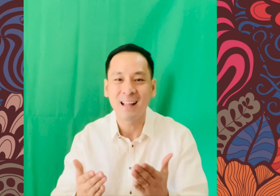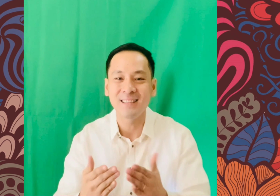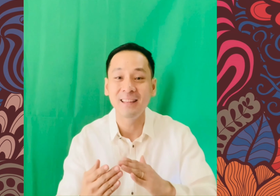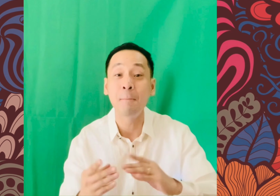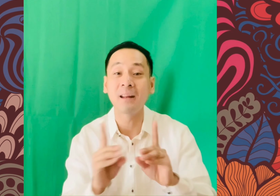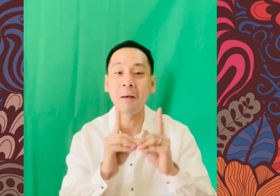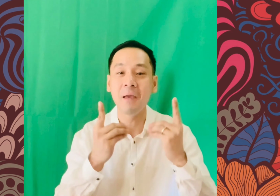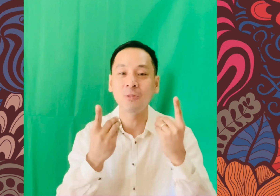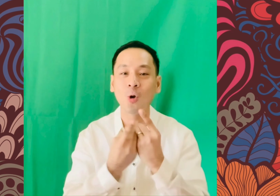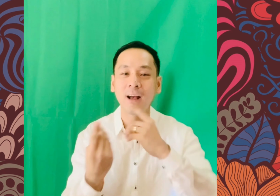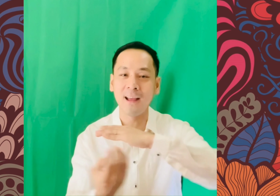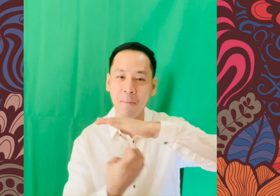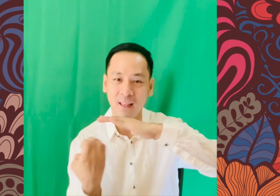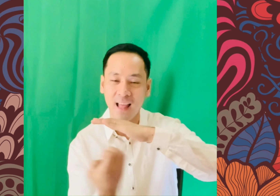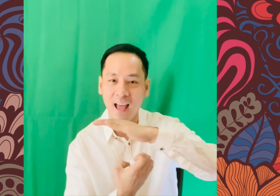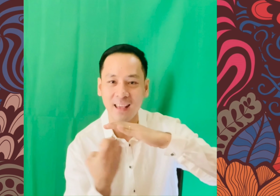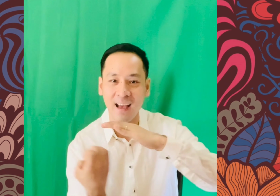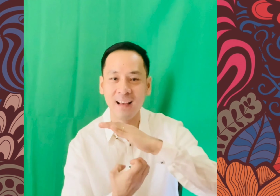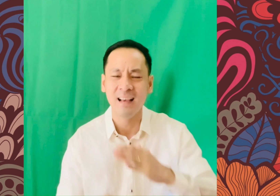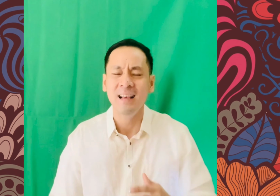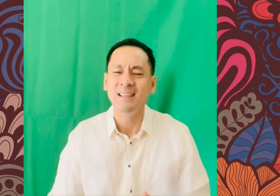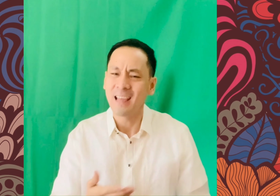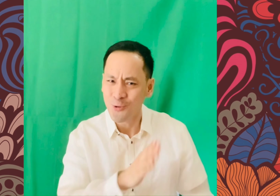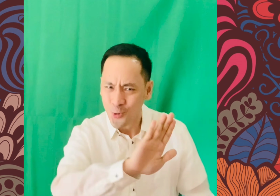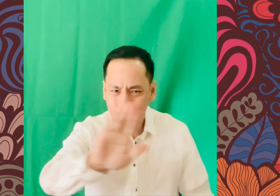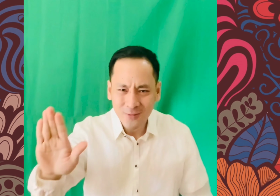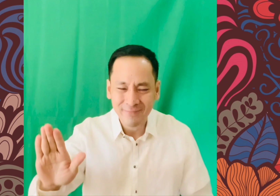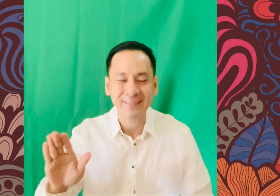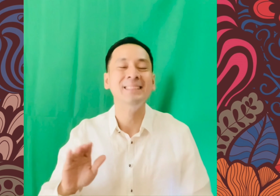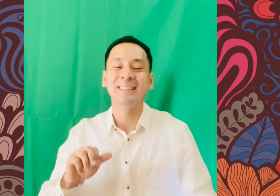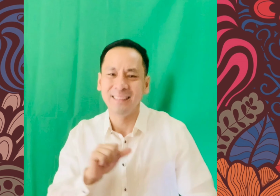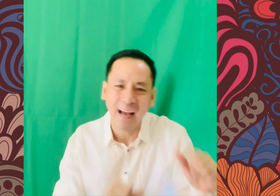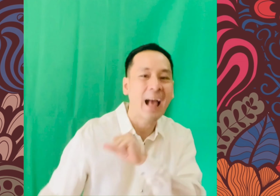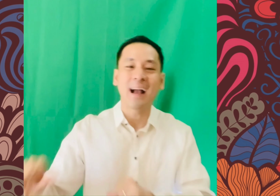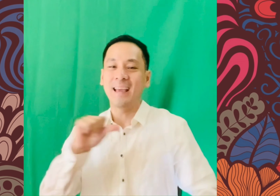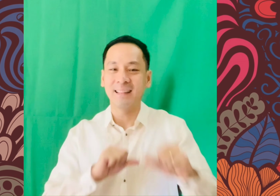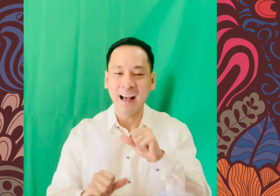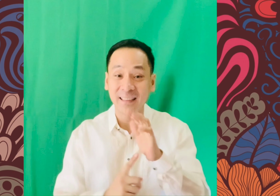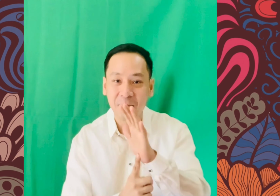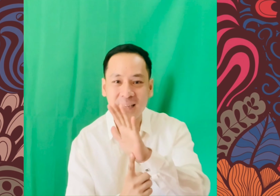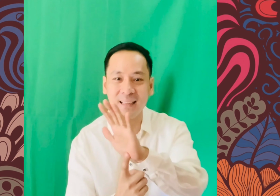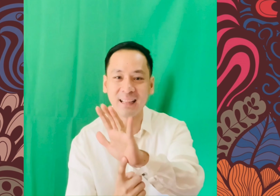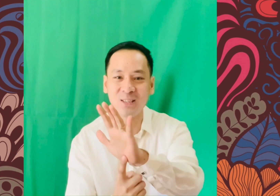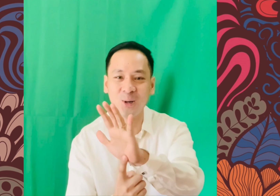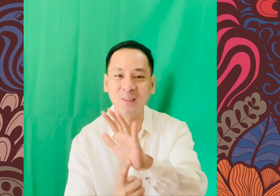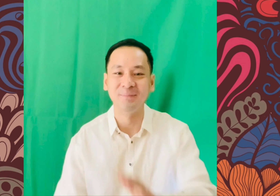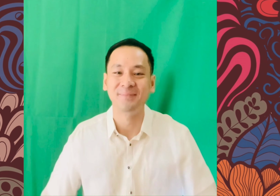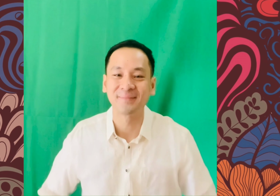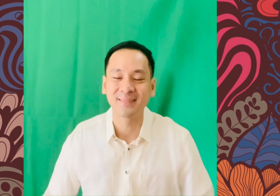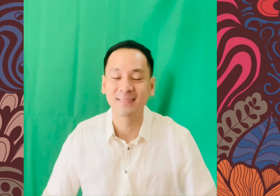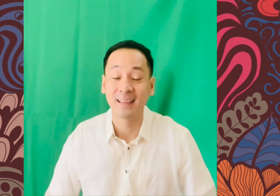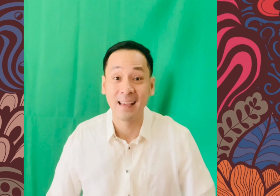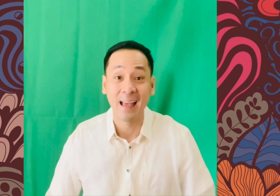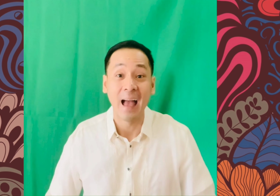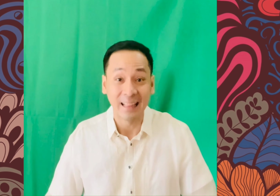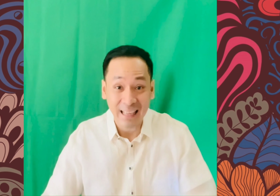Marami pong salamat sa Departamento ng Elementarya sa inyong nakakaindak na